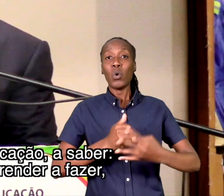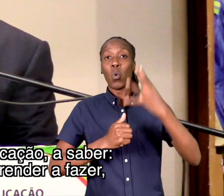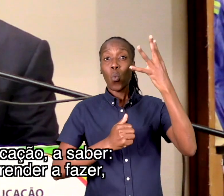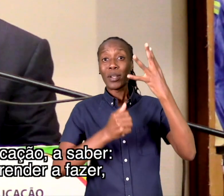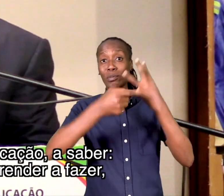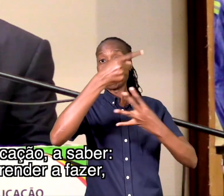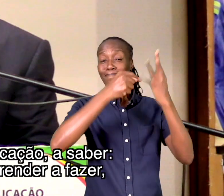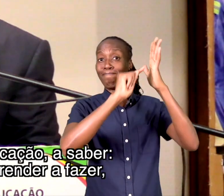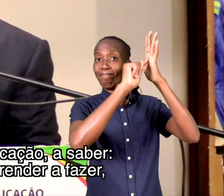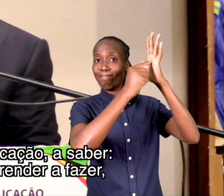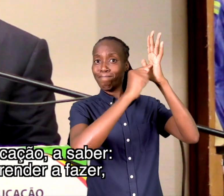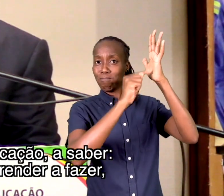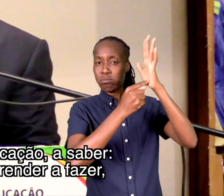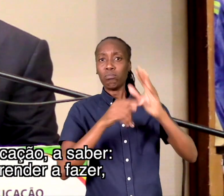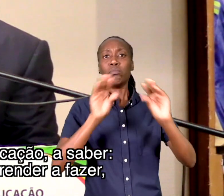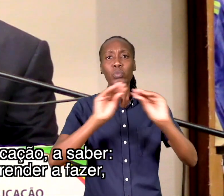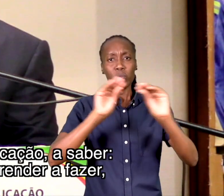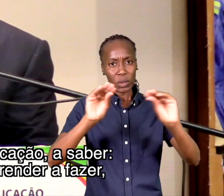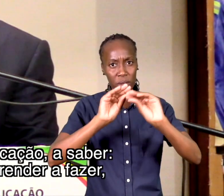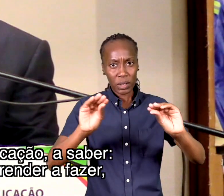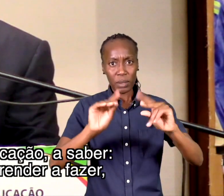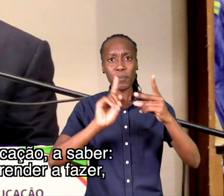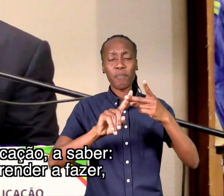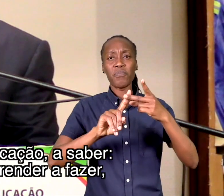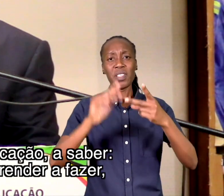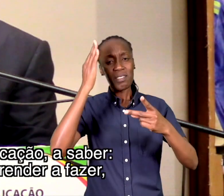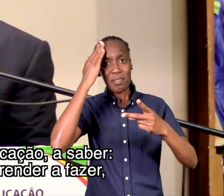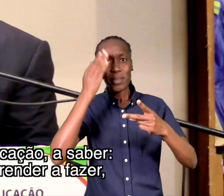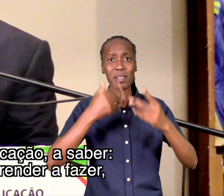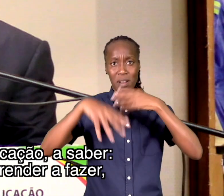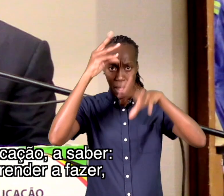responder aos 4 pilares da educação, a saber,